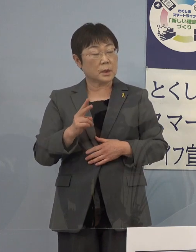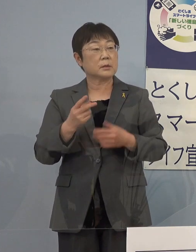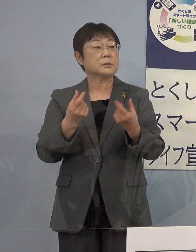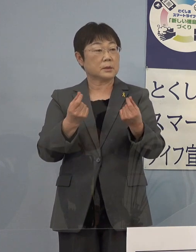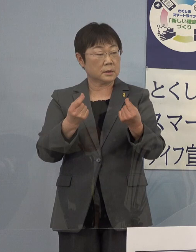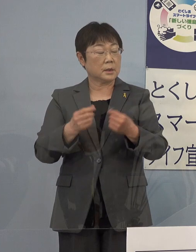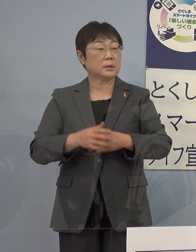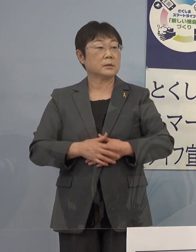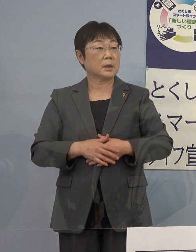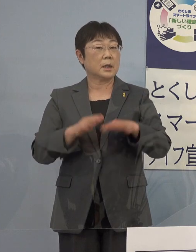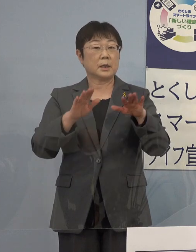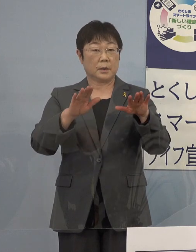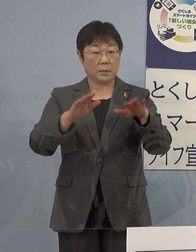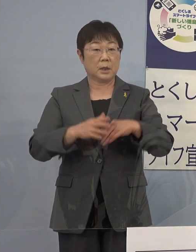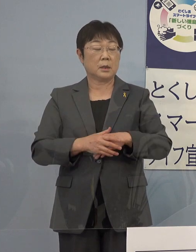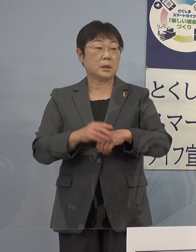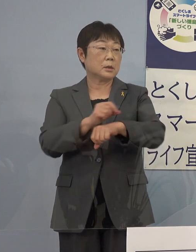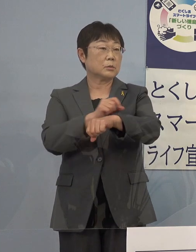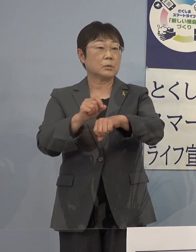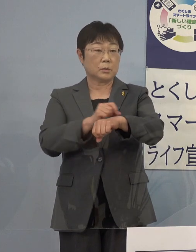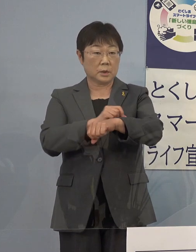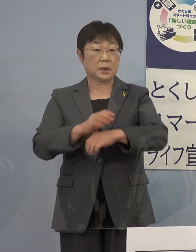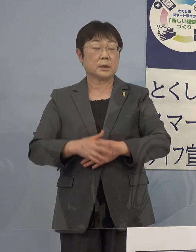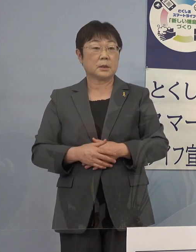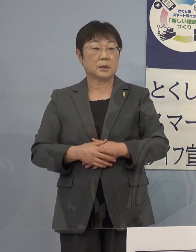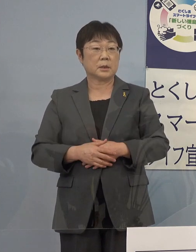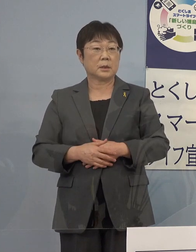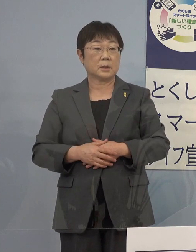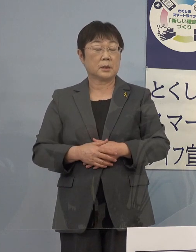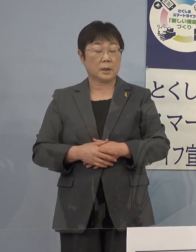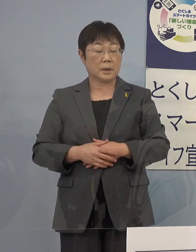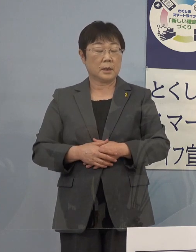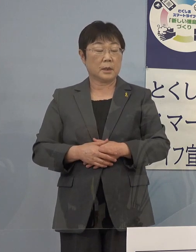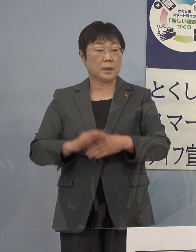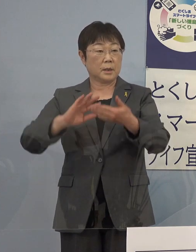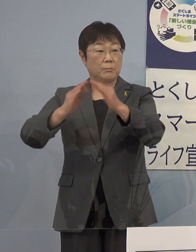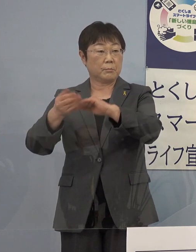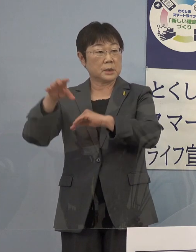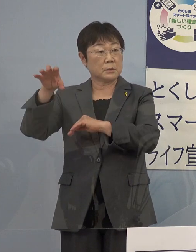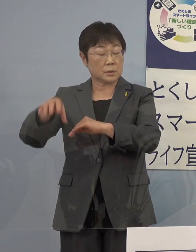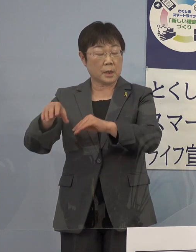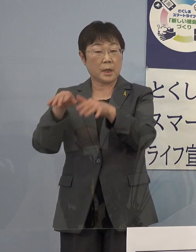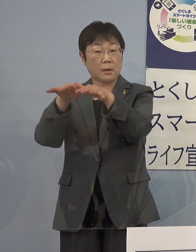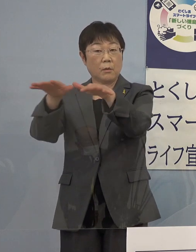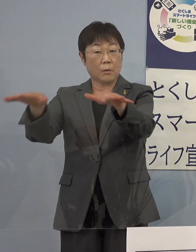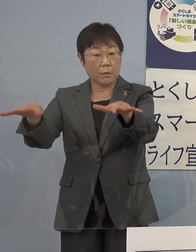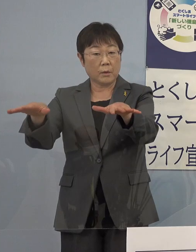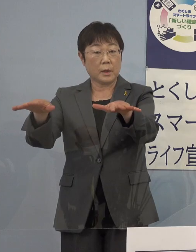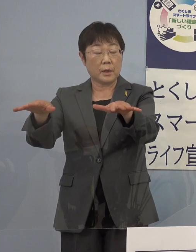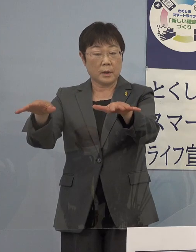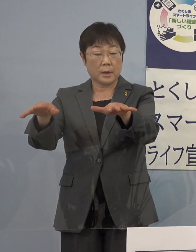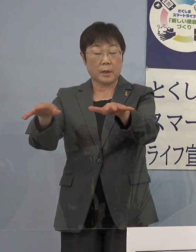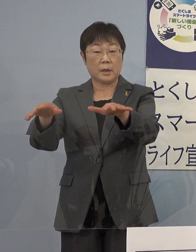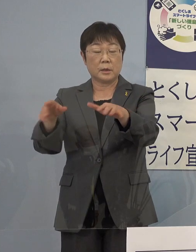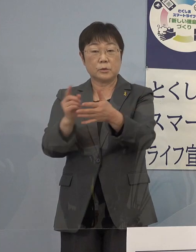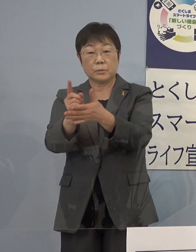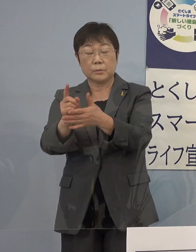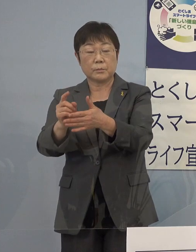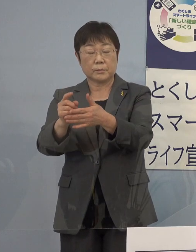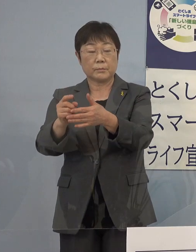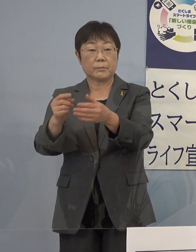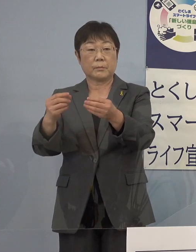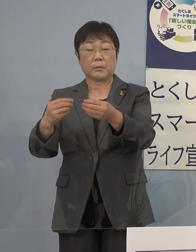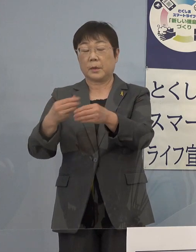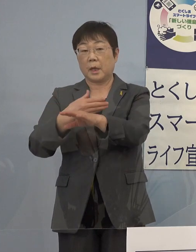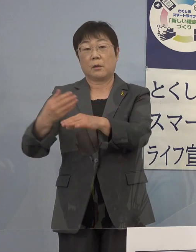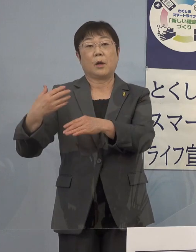今ですから特に大都市部で感染拡大がして追えないと言われているの